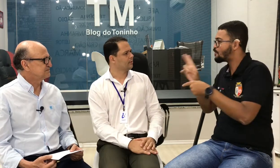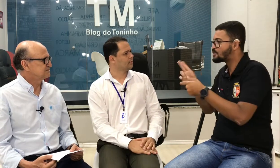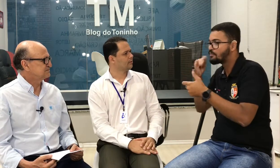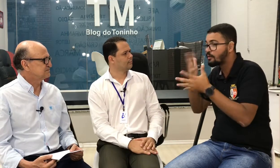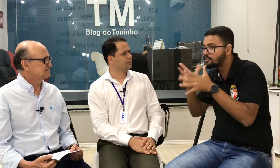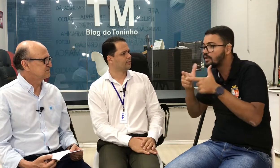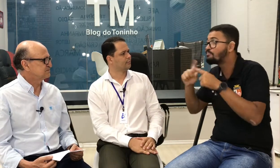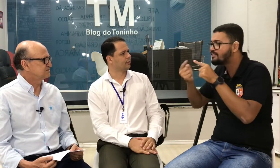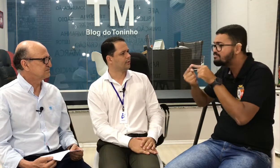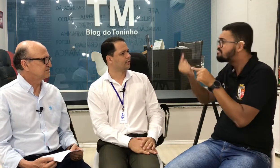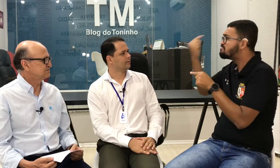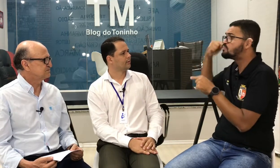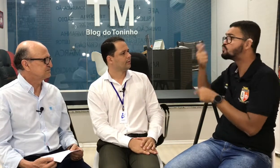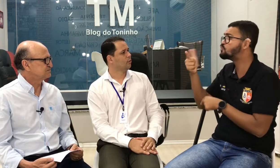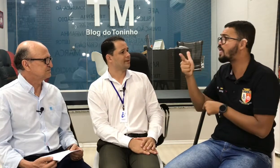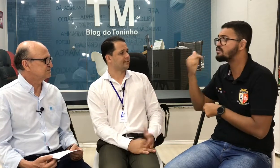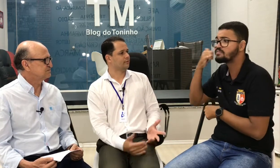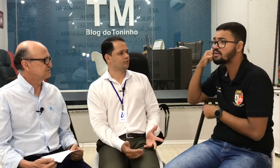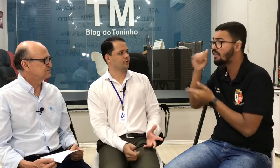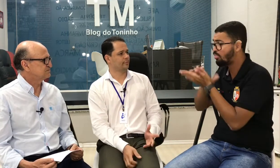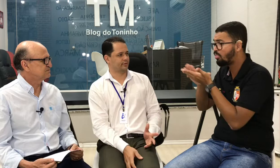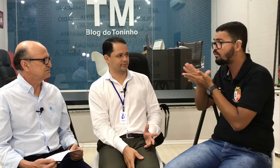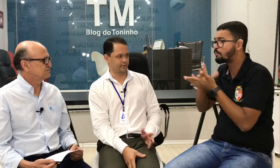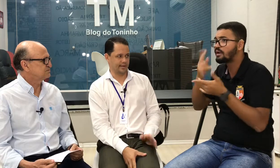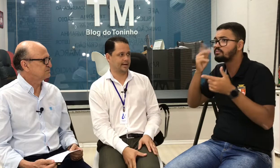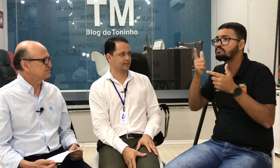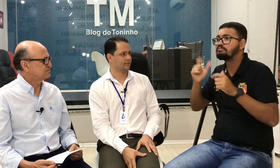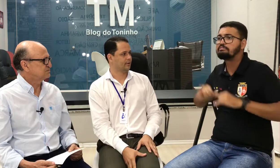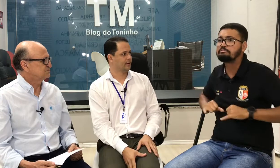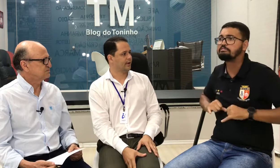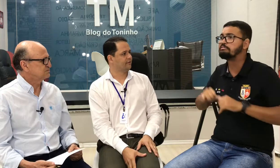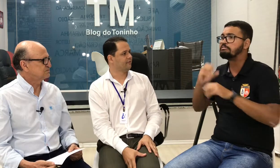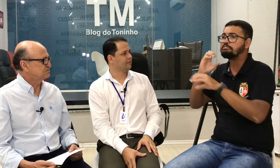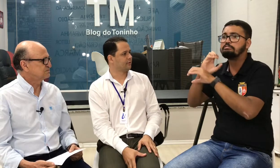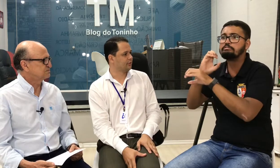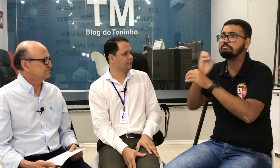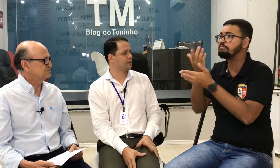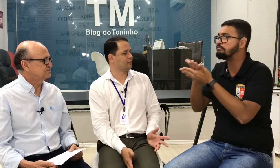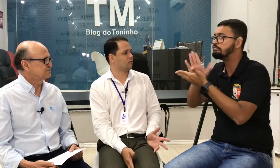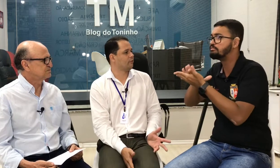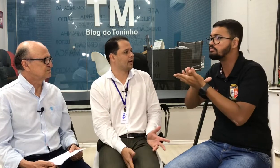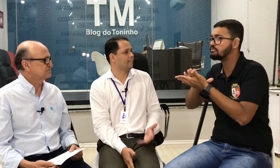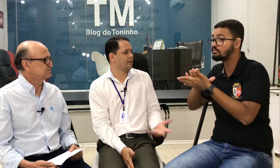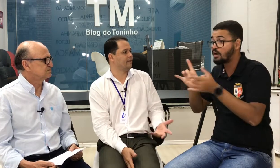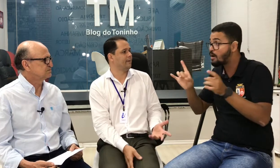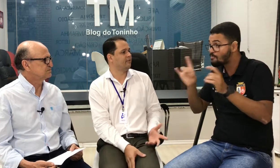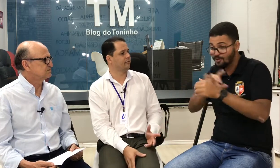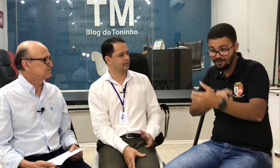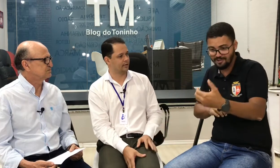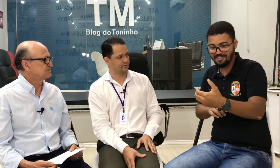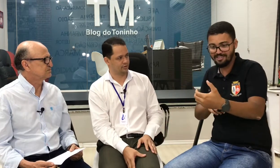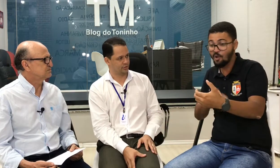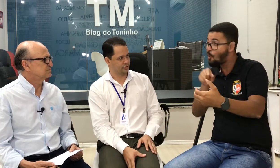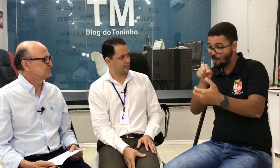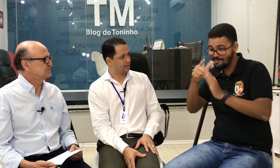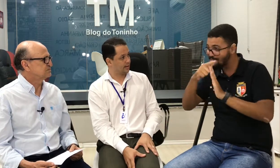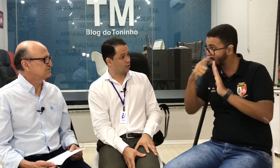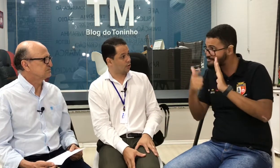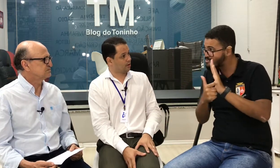Então, por exemplo, no passado não tinha, por exemplo, celular, era difícil, era um sofrimento para comunicar, porque dependia do intérprete. Agora, com o